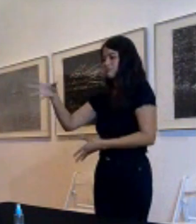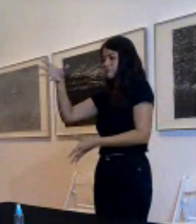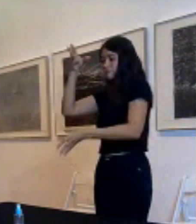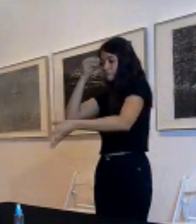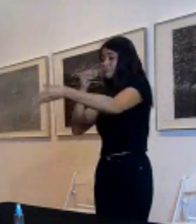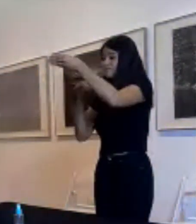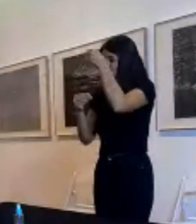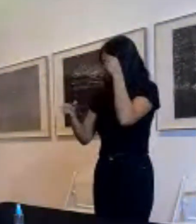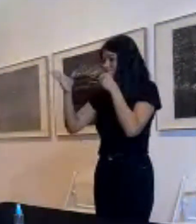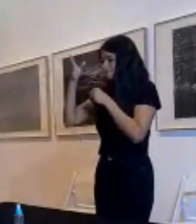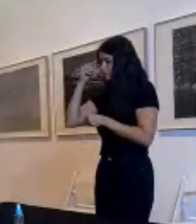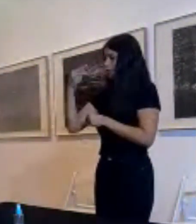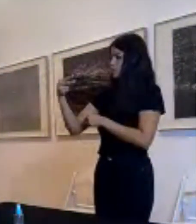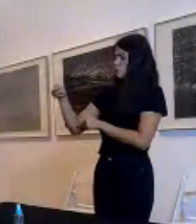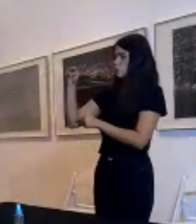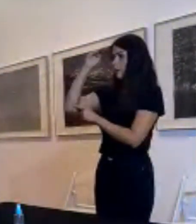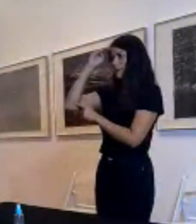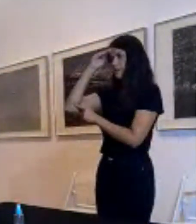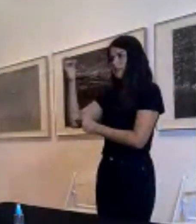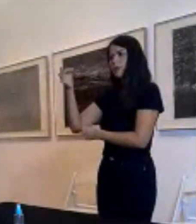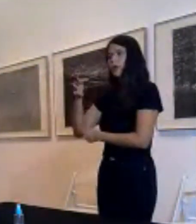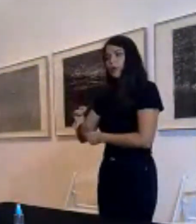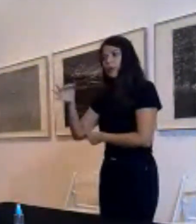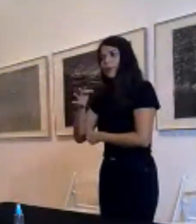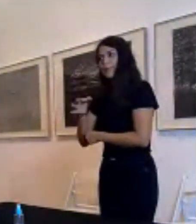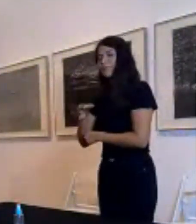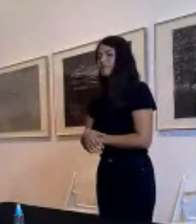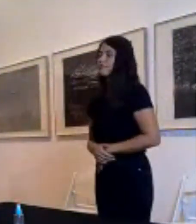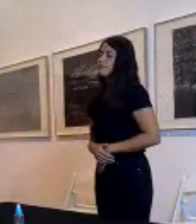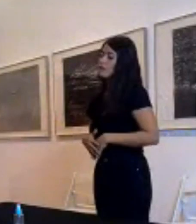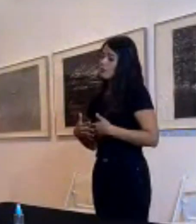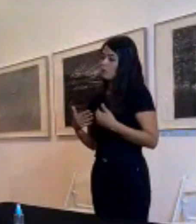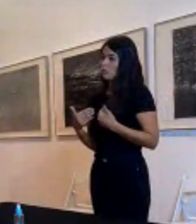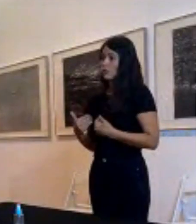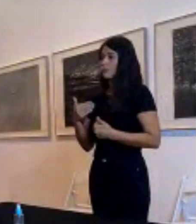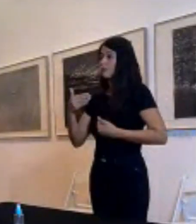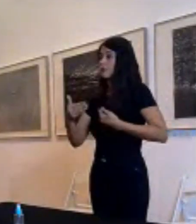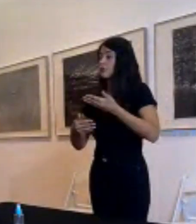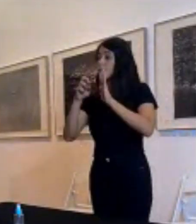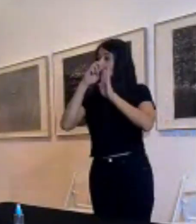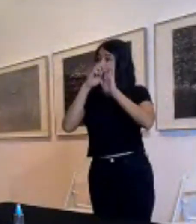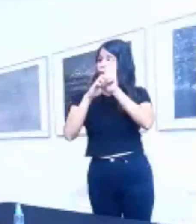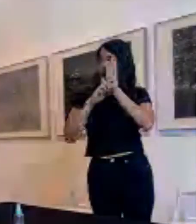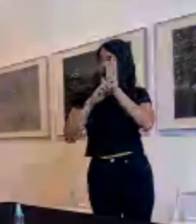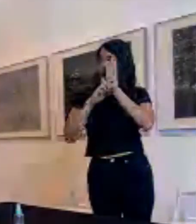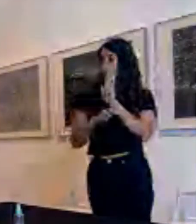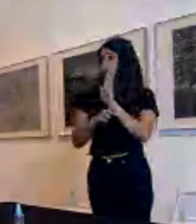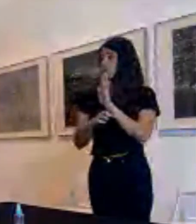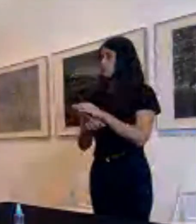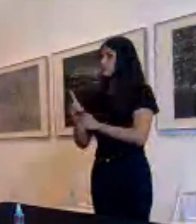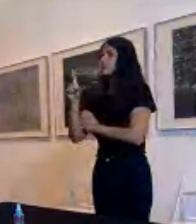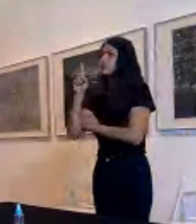aprendo de sus experiencias, principalmente. Y bueno, el programa